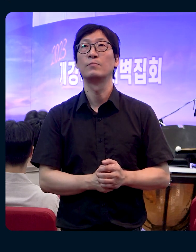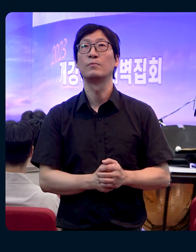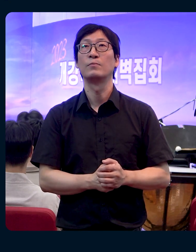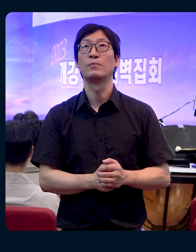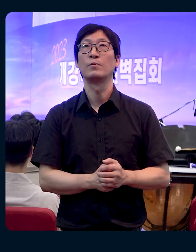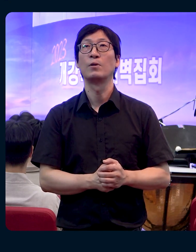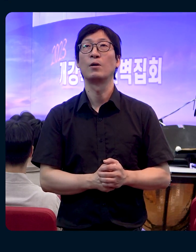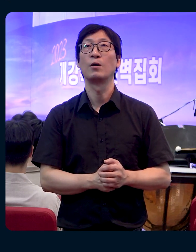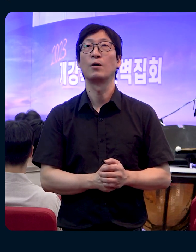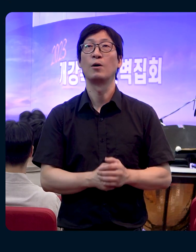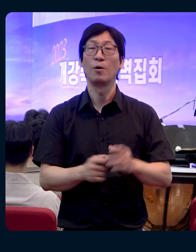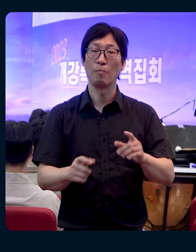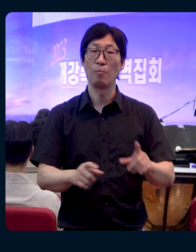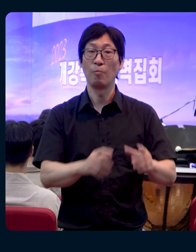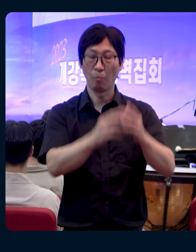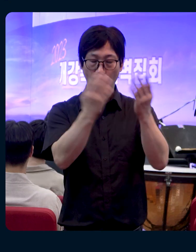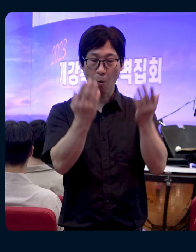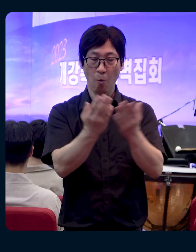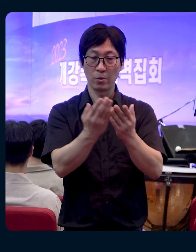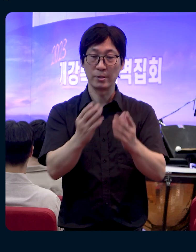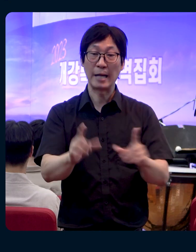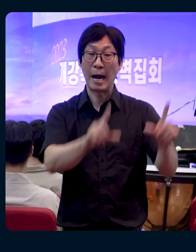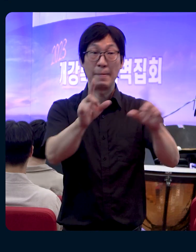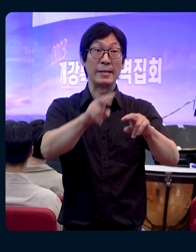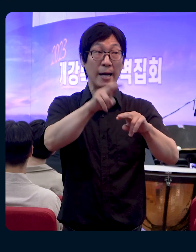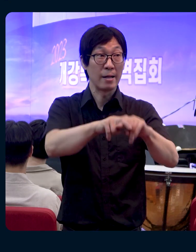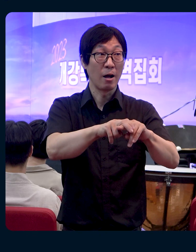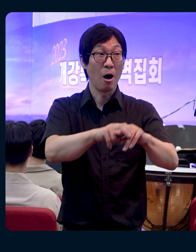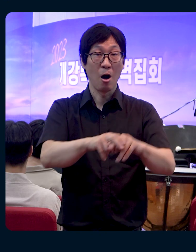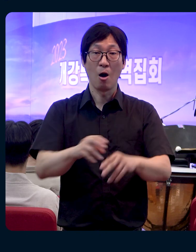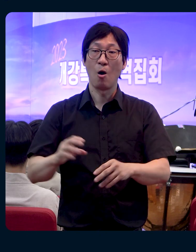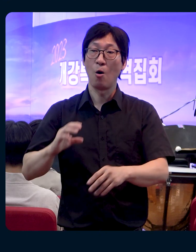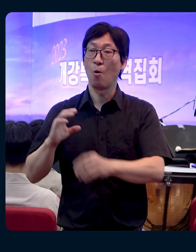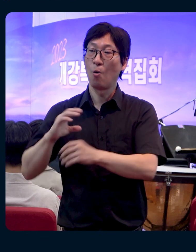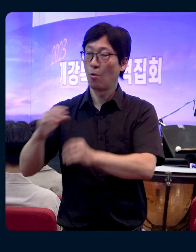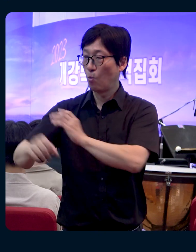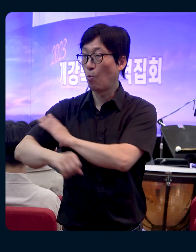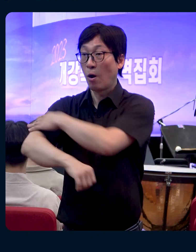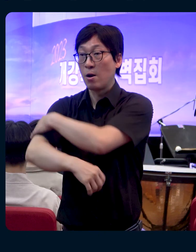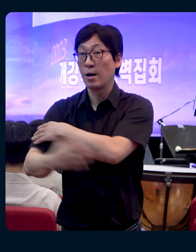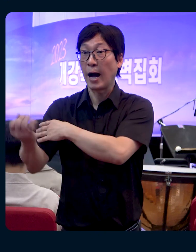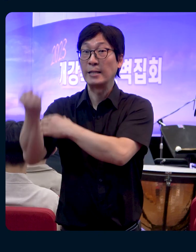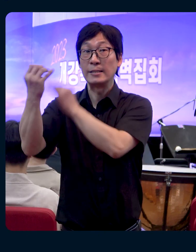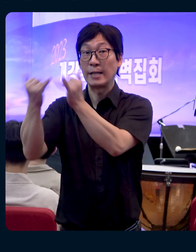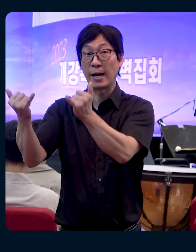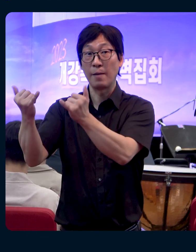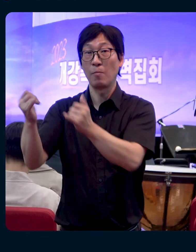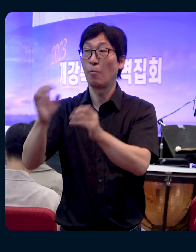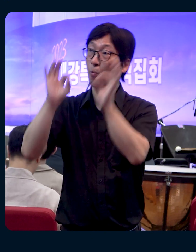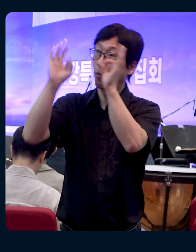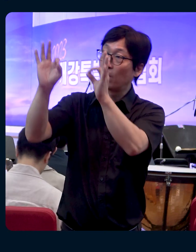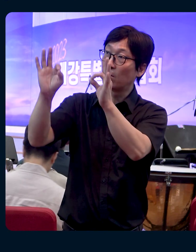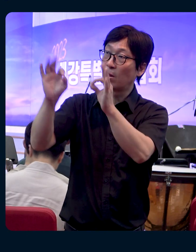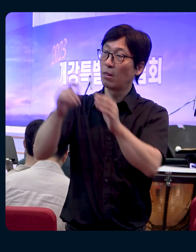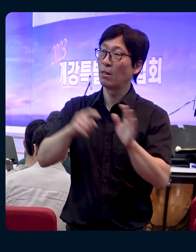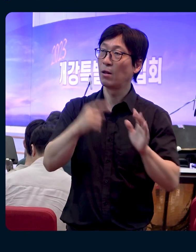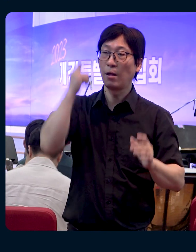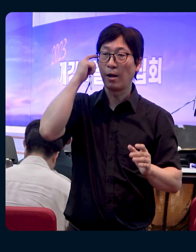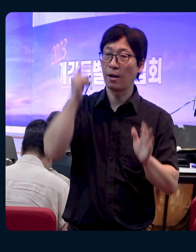모든 삶의 부분에 대해서, 특별히 권위에 대해서 그야말로 네거티브, 부정적일 수밖에 없어요.